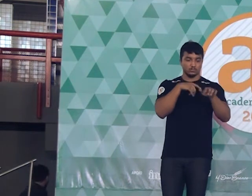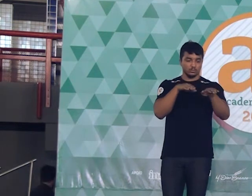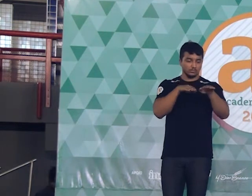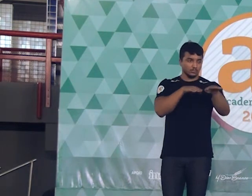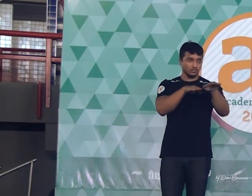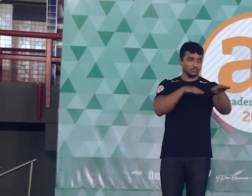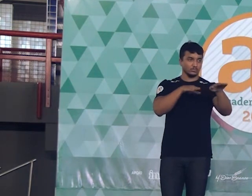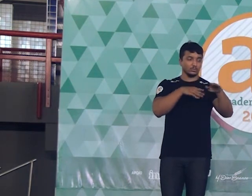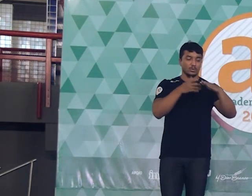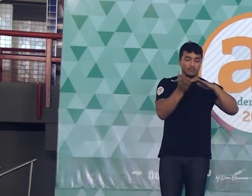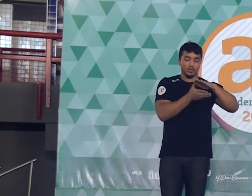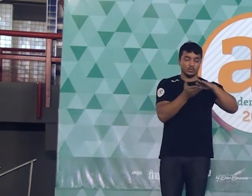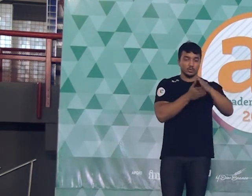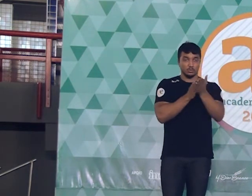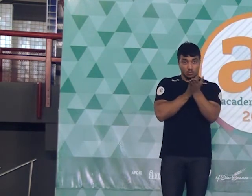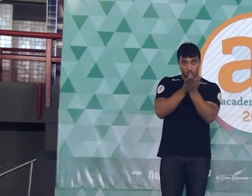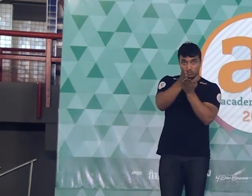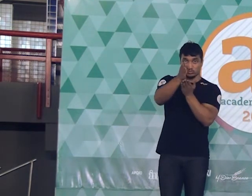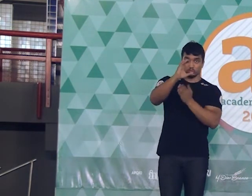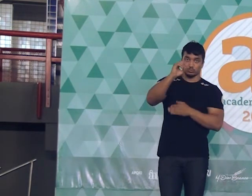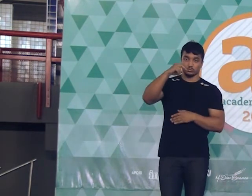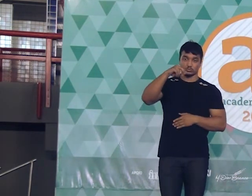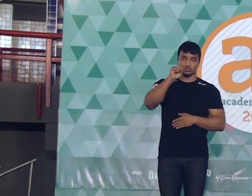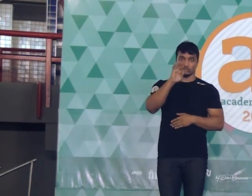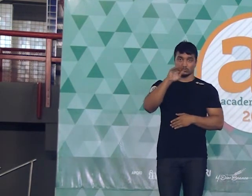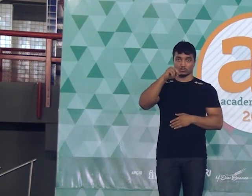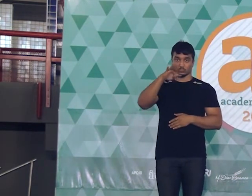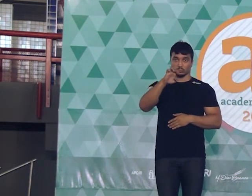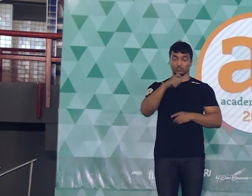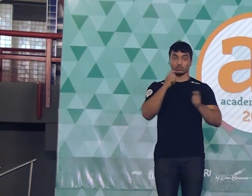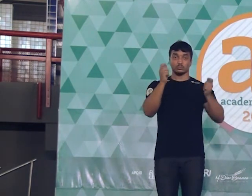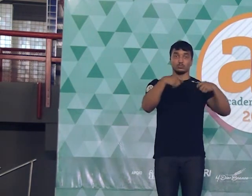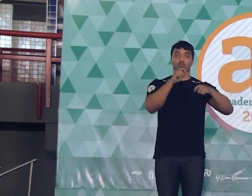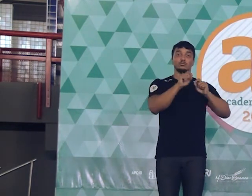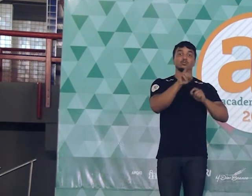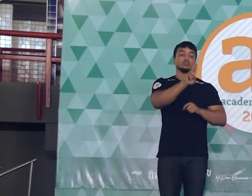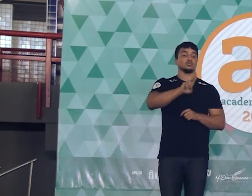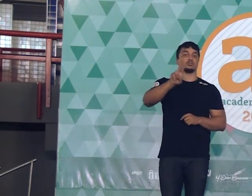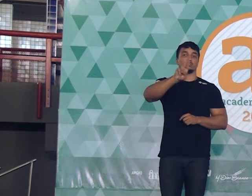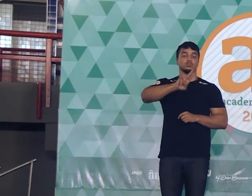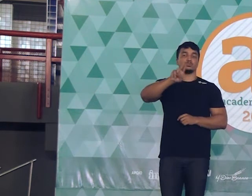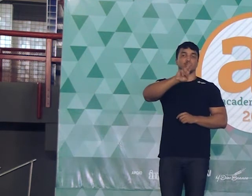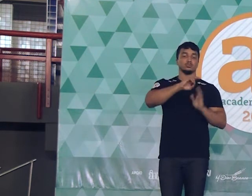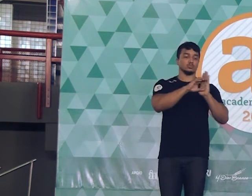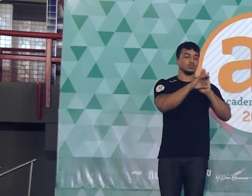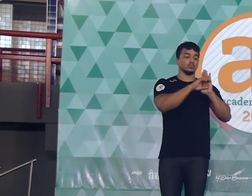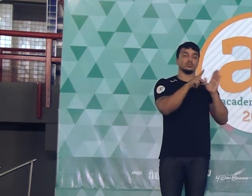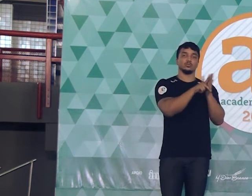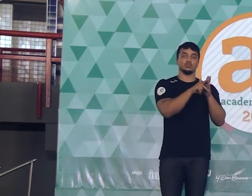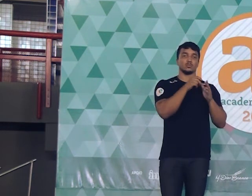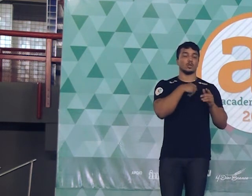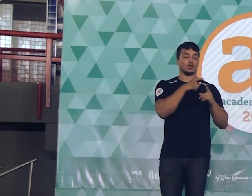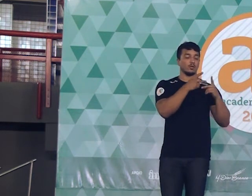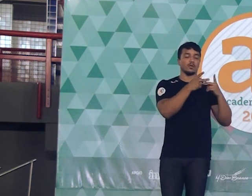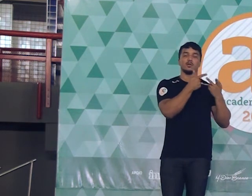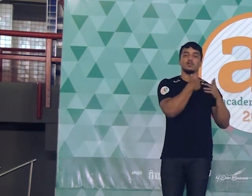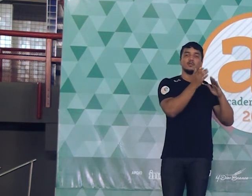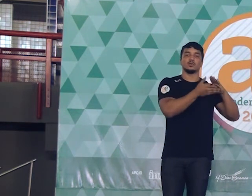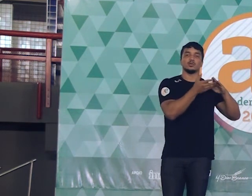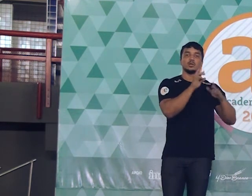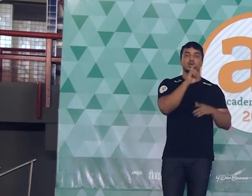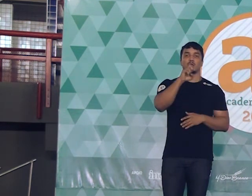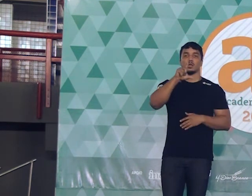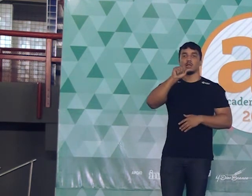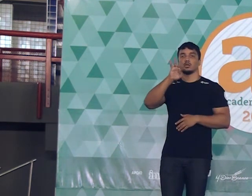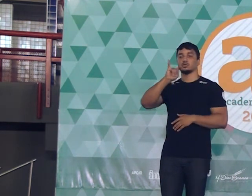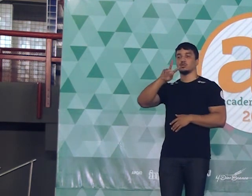com velocidade constante, você poderá usar esse conceito de velocidade relativa.